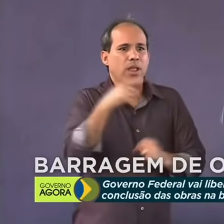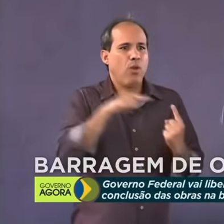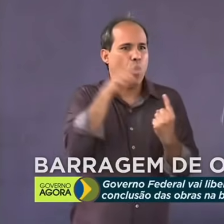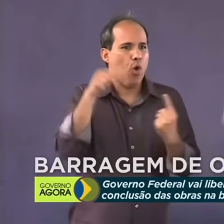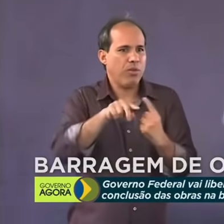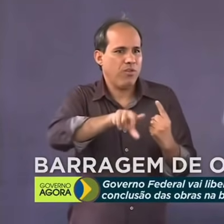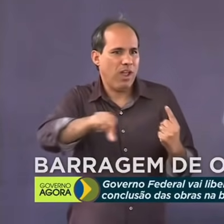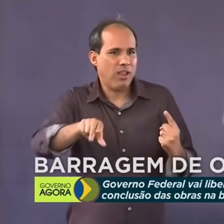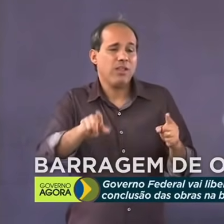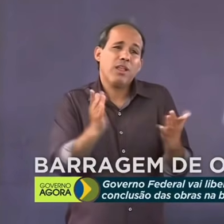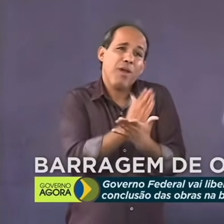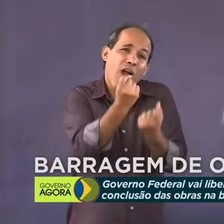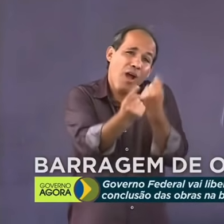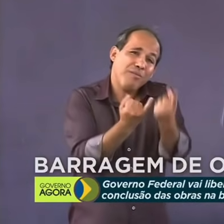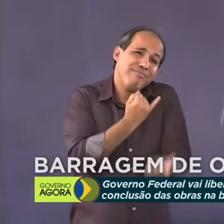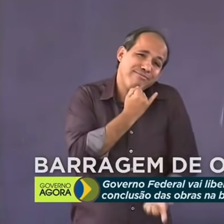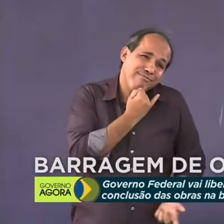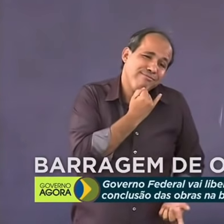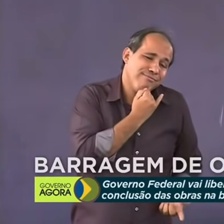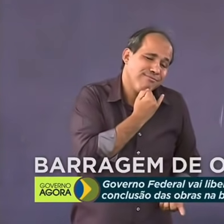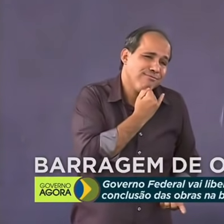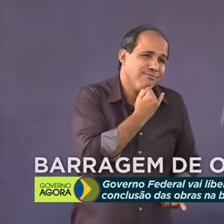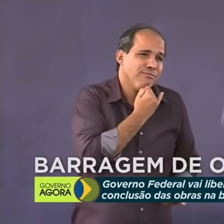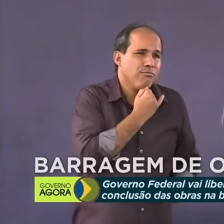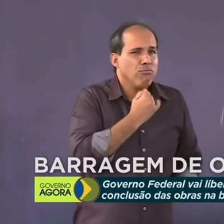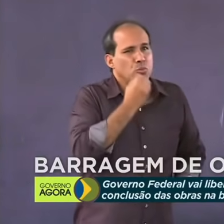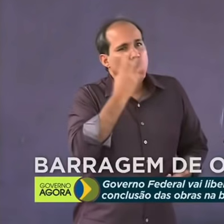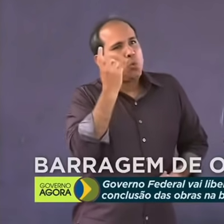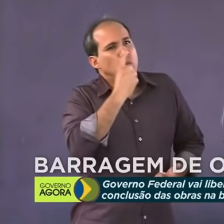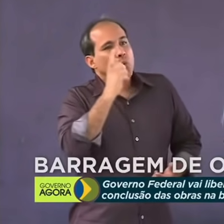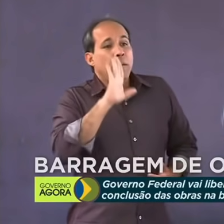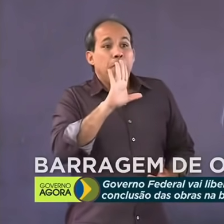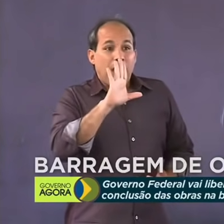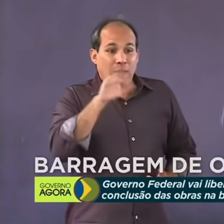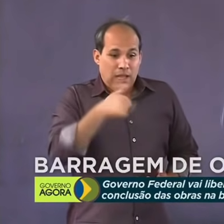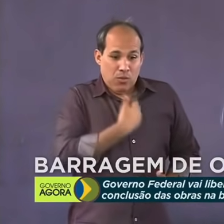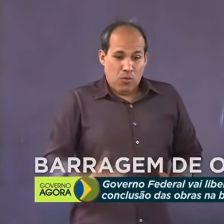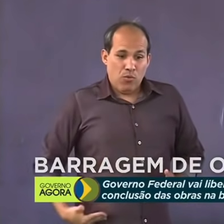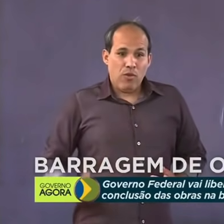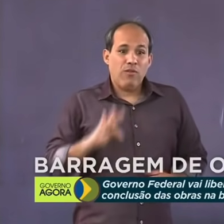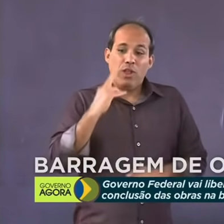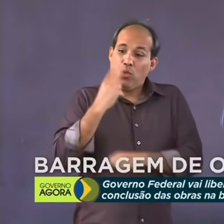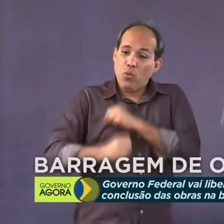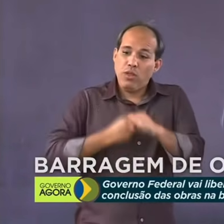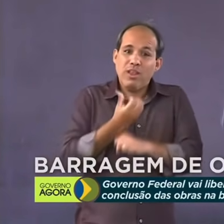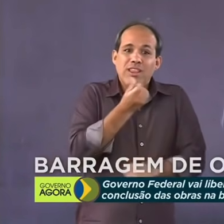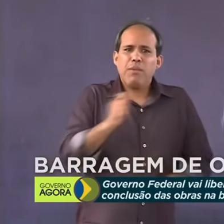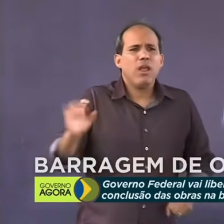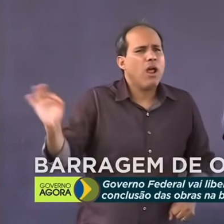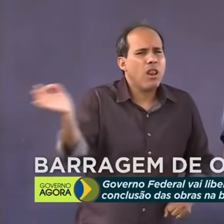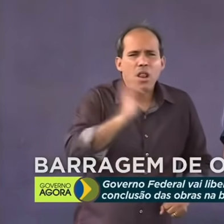e para a tristeza de alguns poucos, um governo que está completando 2 anos e meio sem